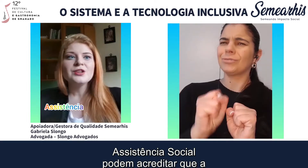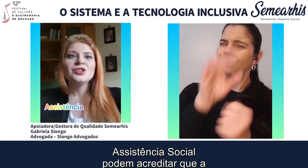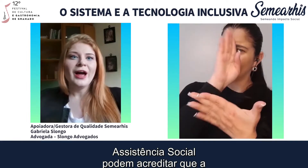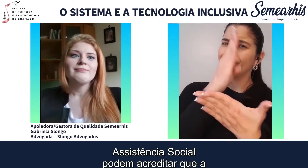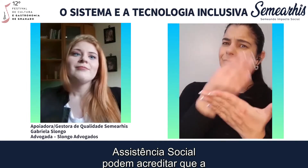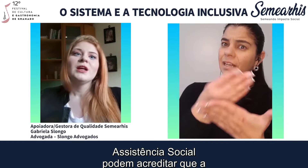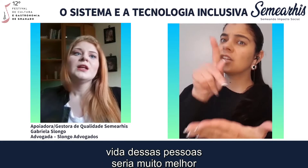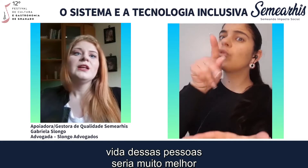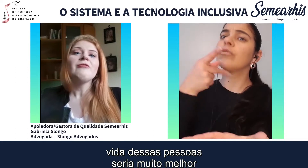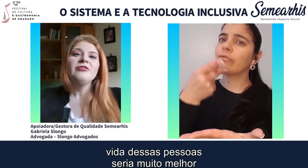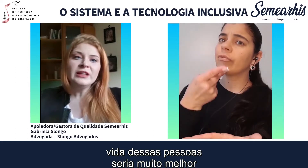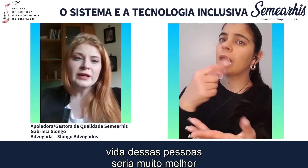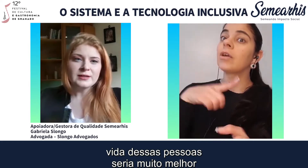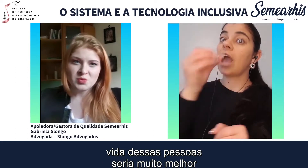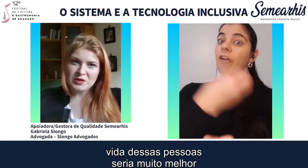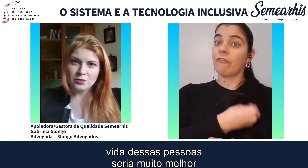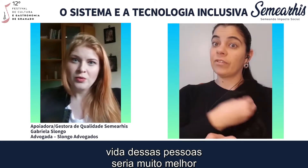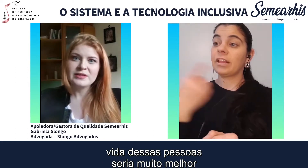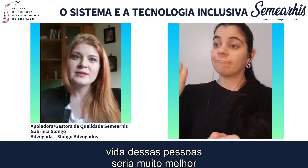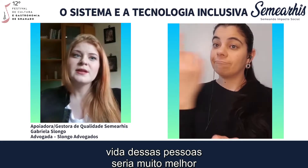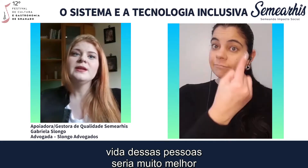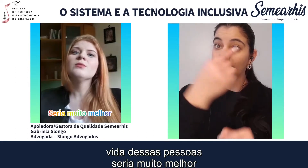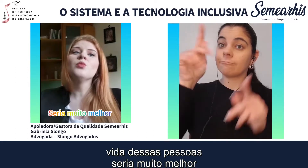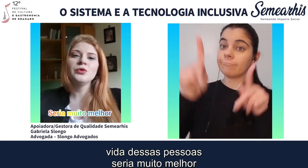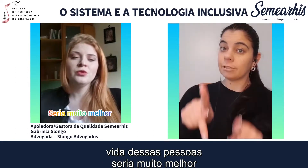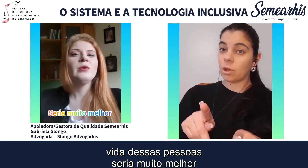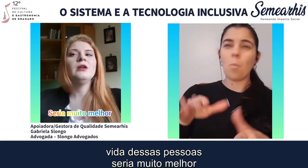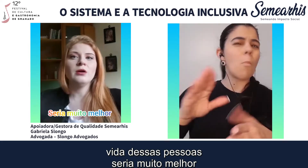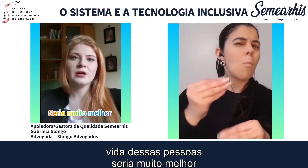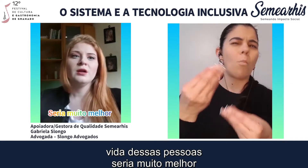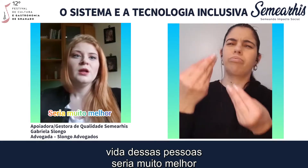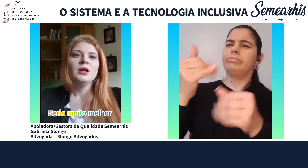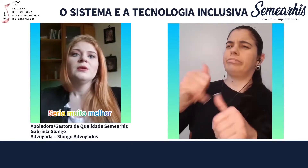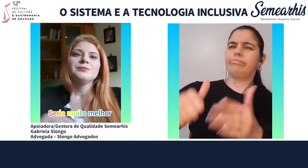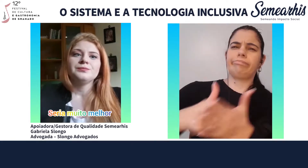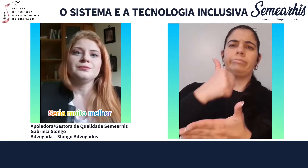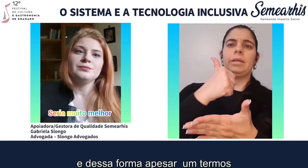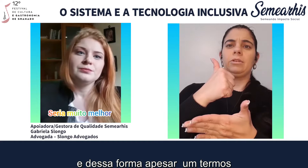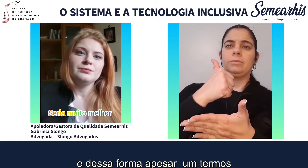podem acreditar que a vida dessas pessoas seria muito melhor.